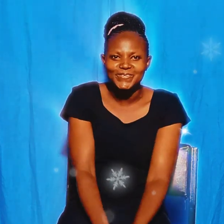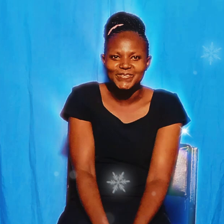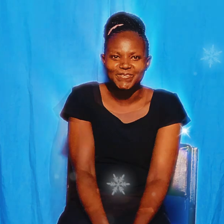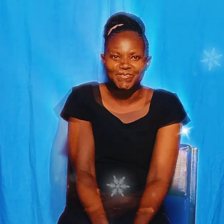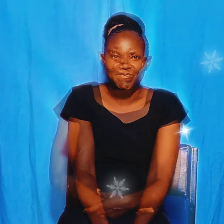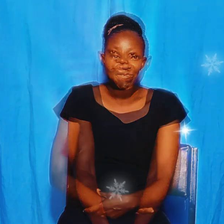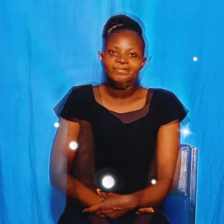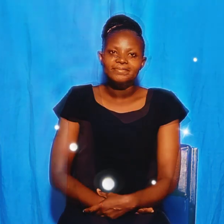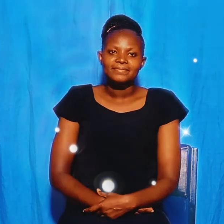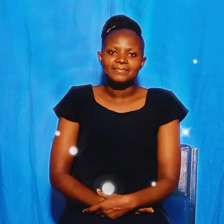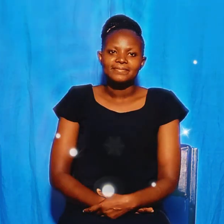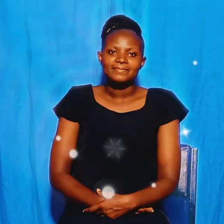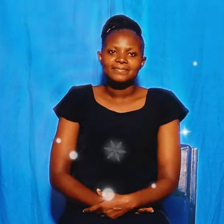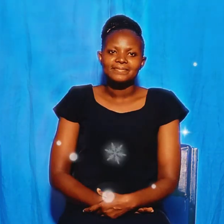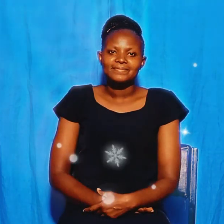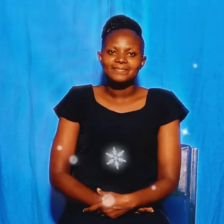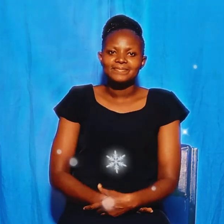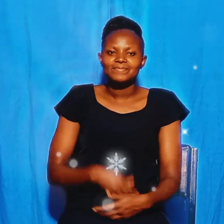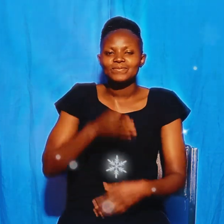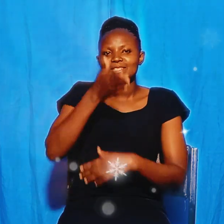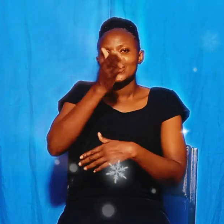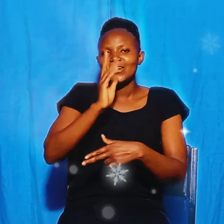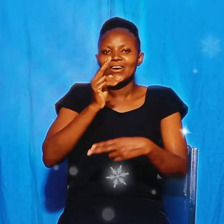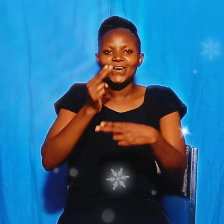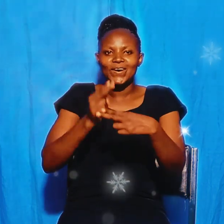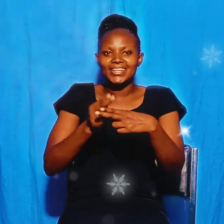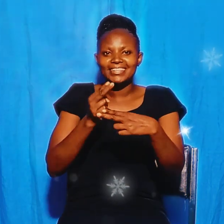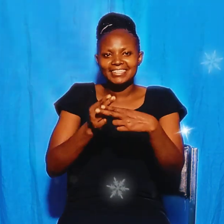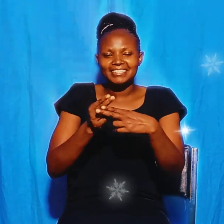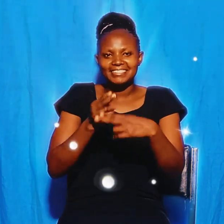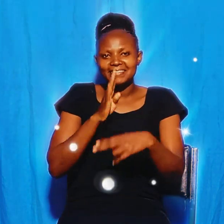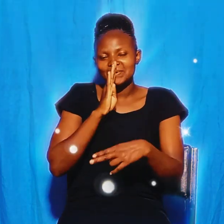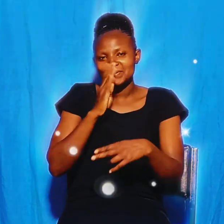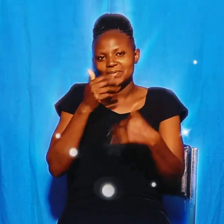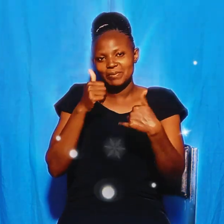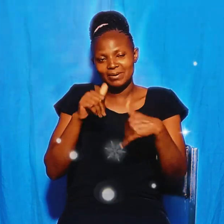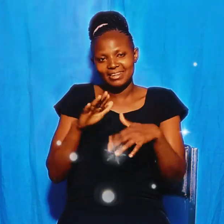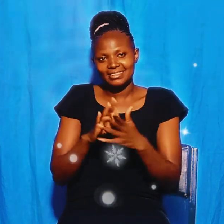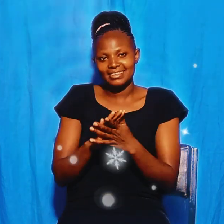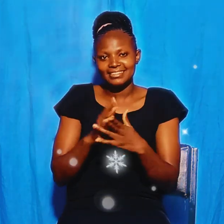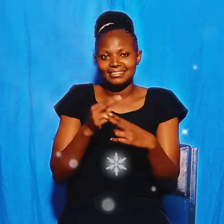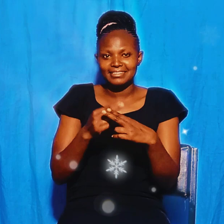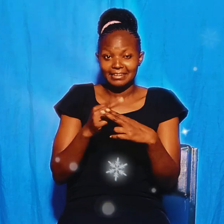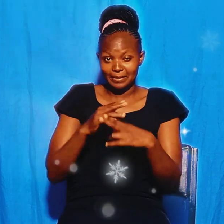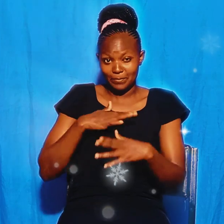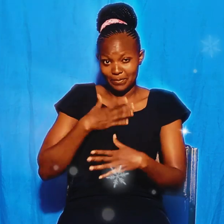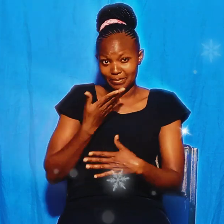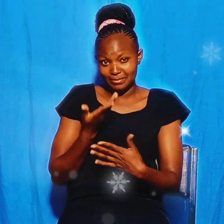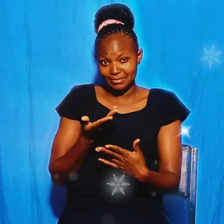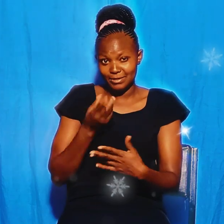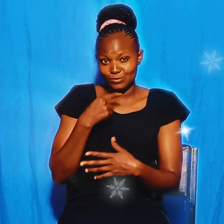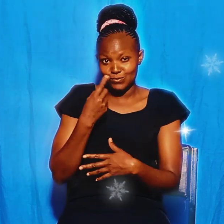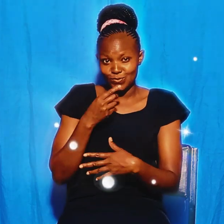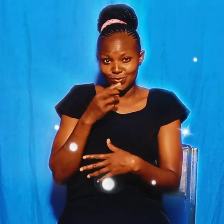Nisitwa ya ngaii ya thimwe. Kwa masitwa ni Tawafranceska Wanja Kerori,